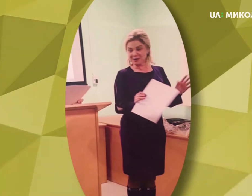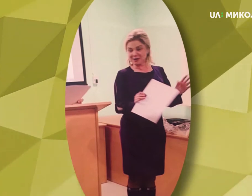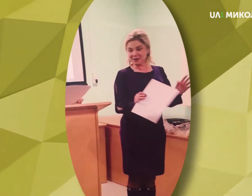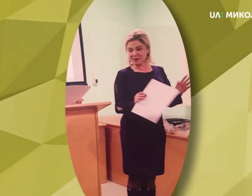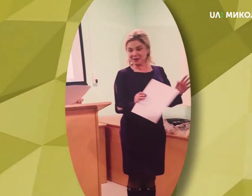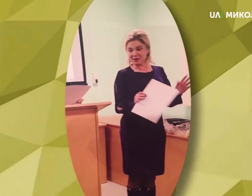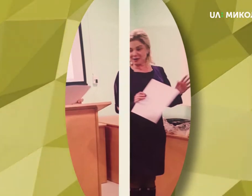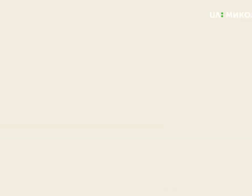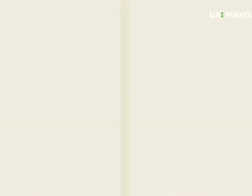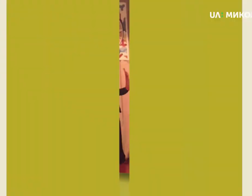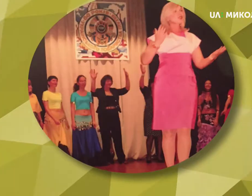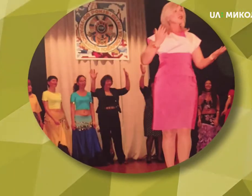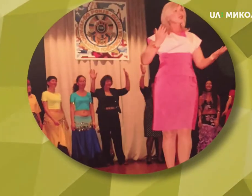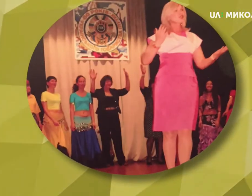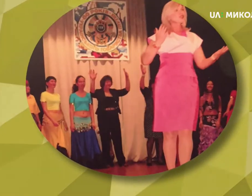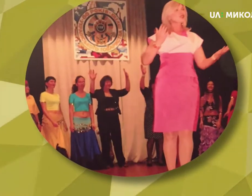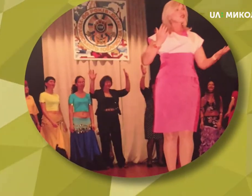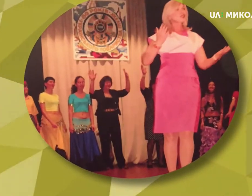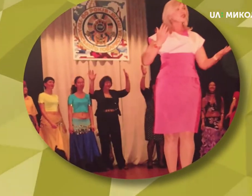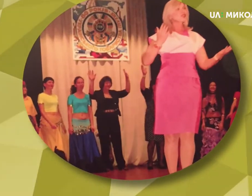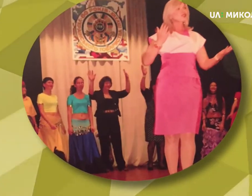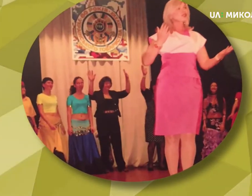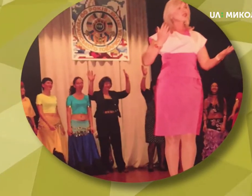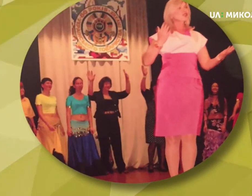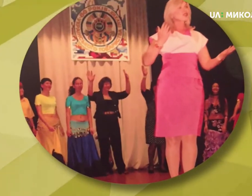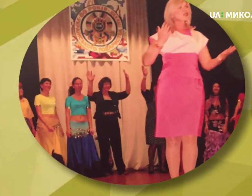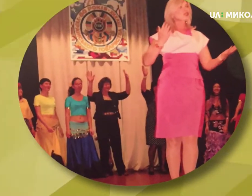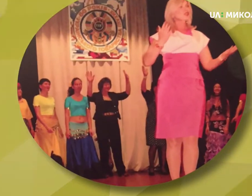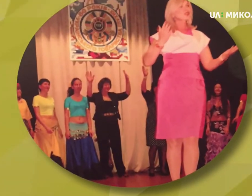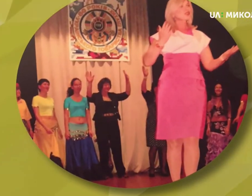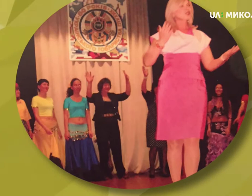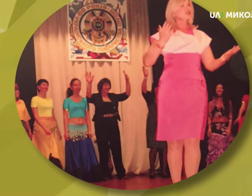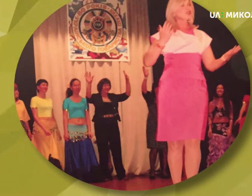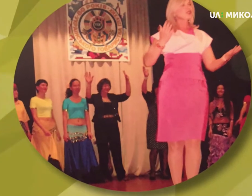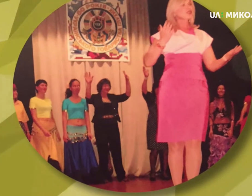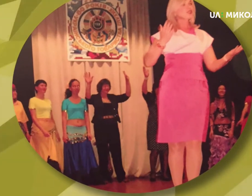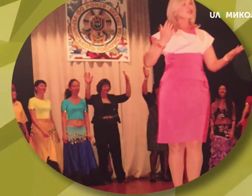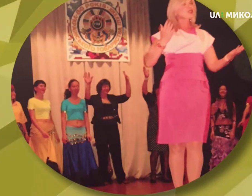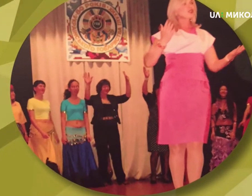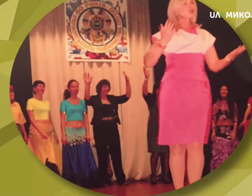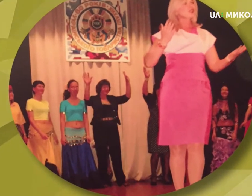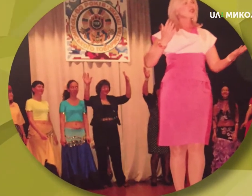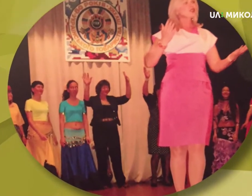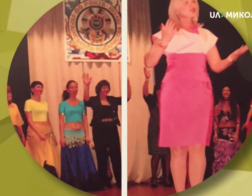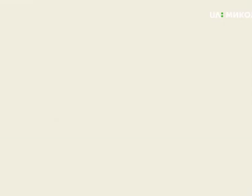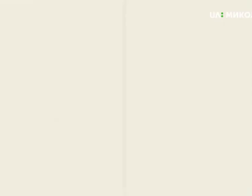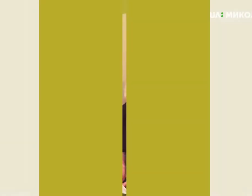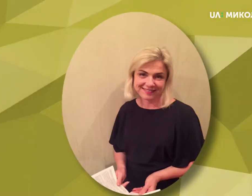авторкою наукової роботи про соціальну адаптацію нечуючих в соціумі, методичного посібника про роль перекладача жестової мови